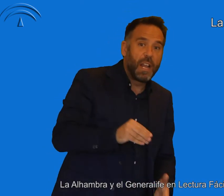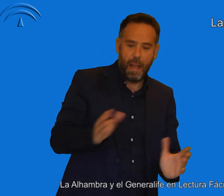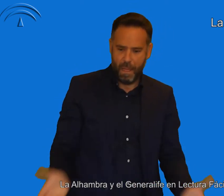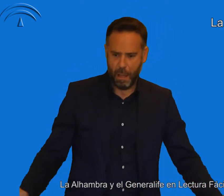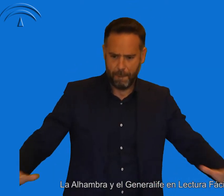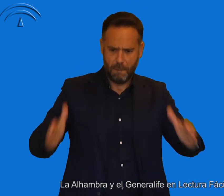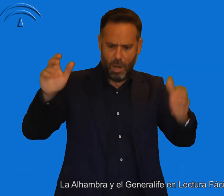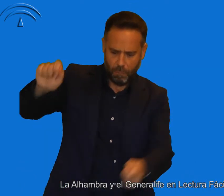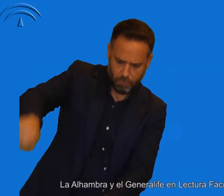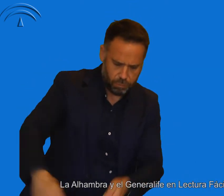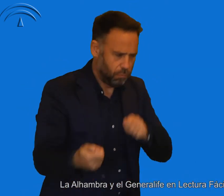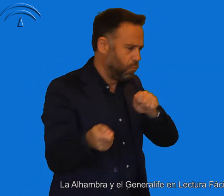pilas.